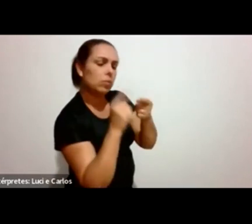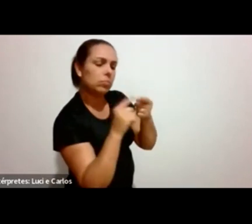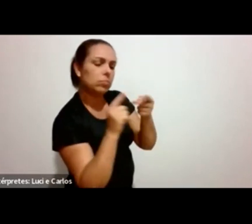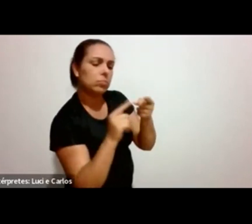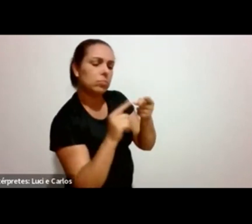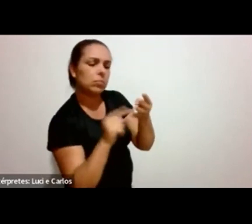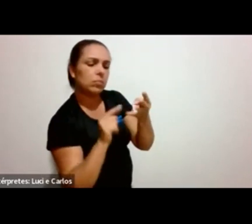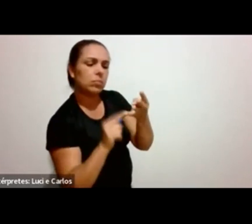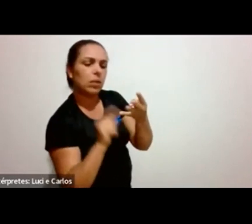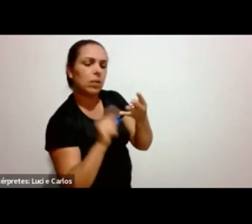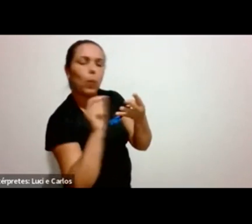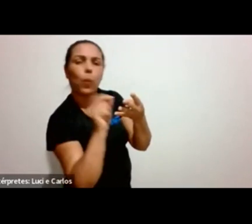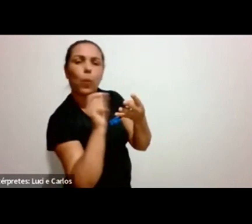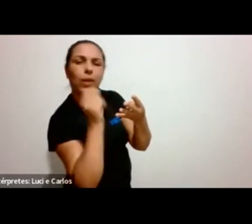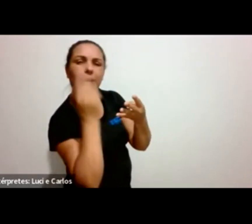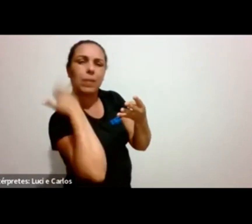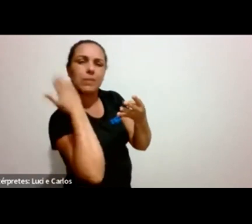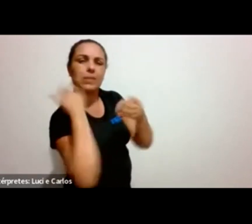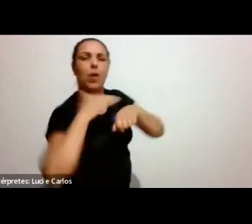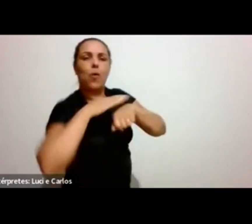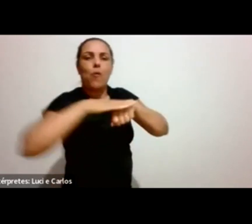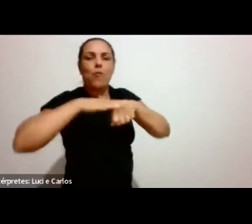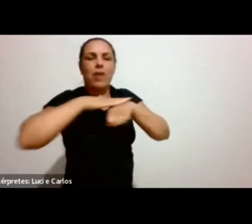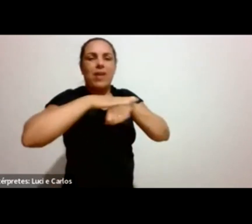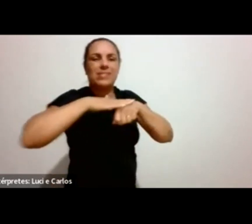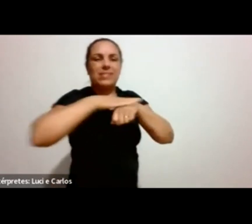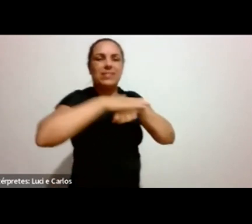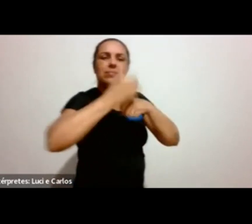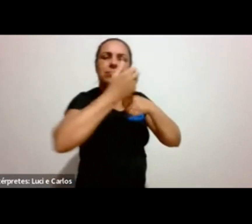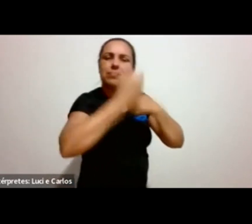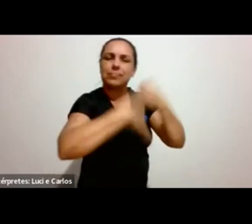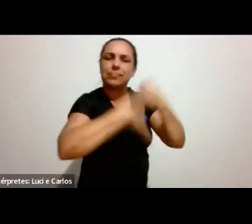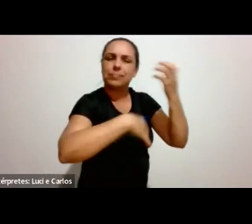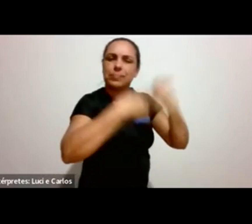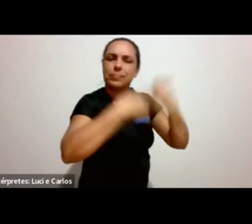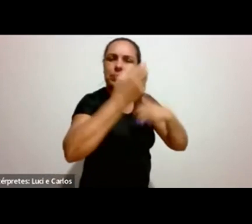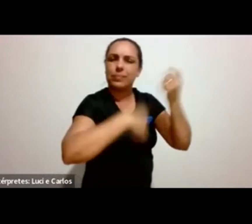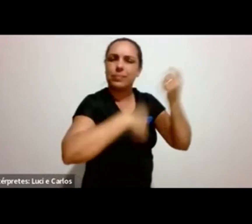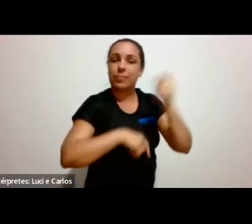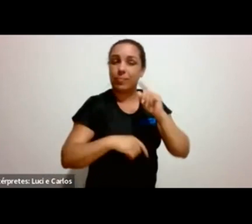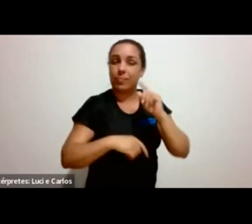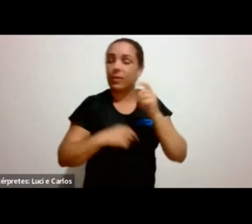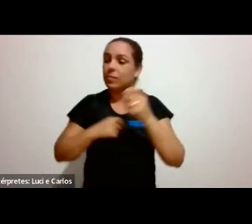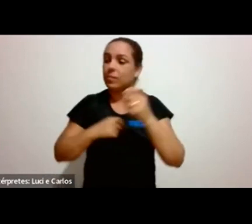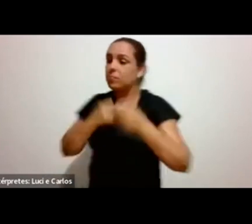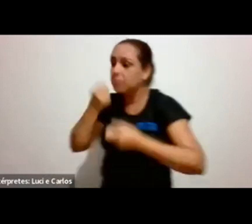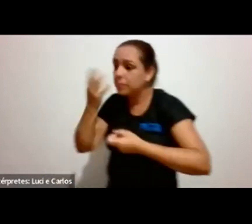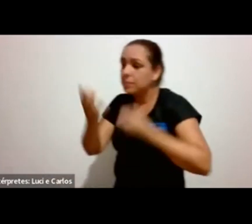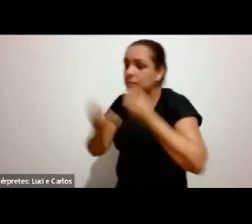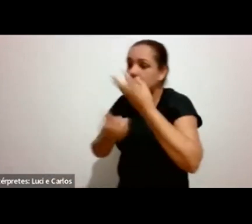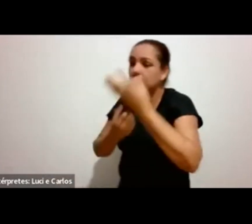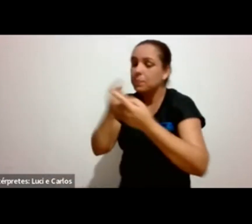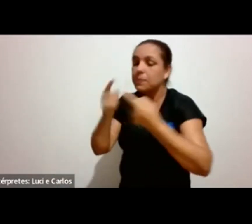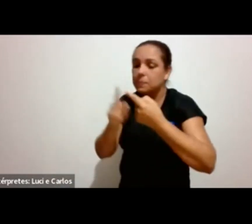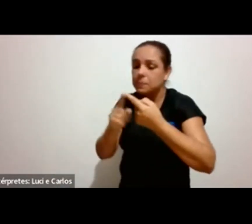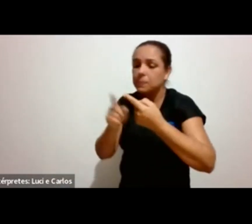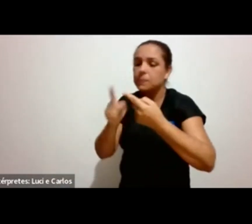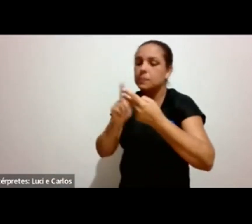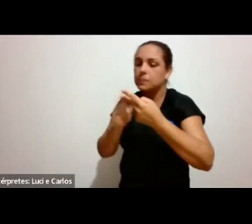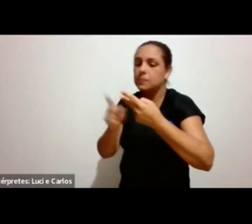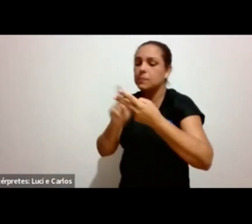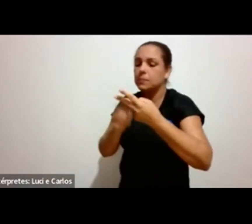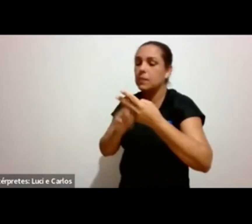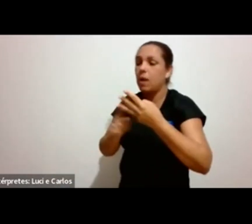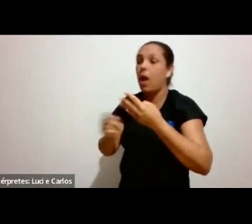subconsciente dela, ele não fala. Então ele está expressando e gritando através das dores. É isso que